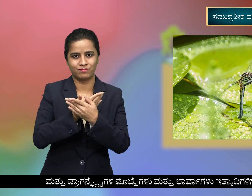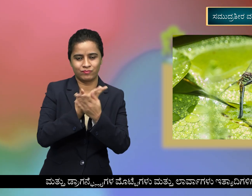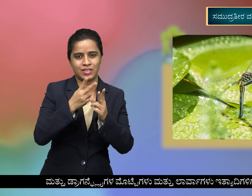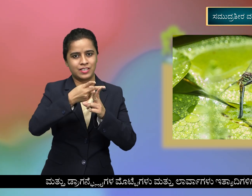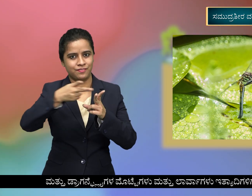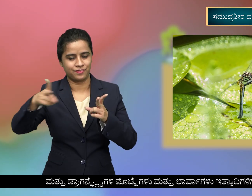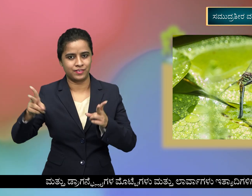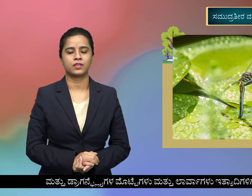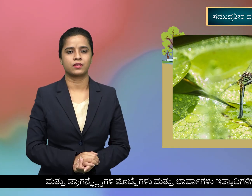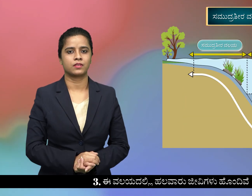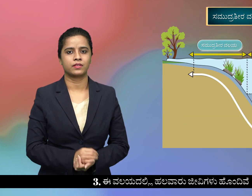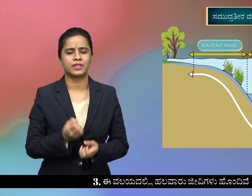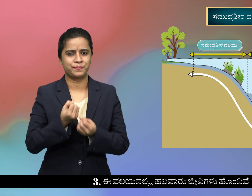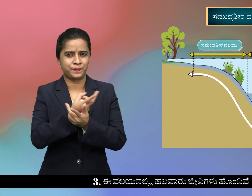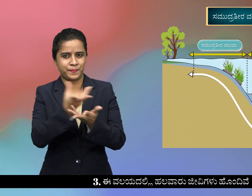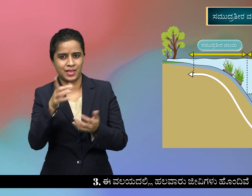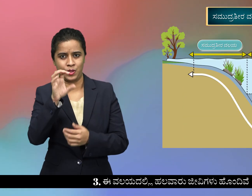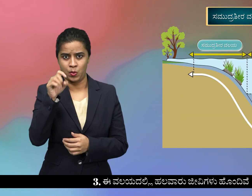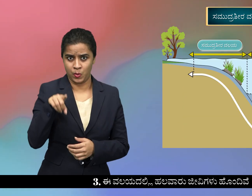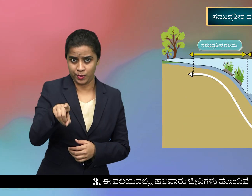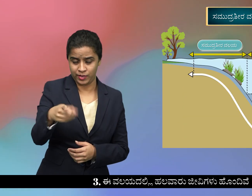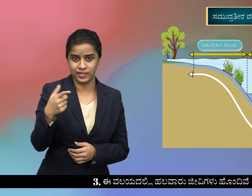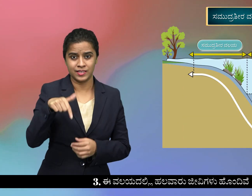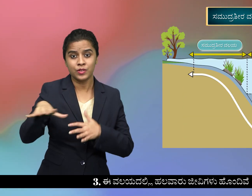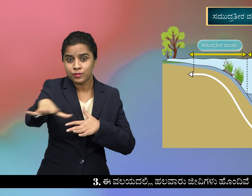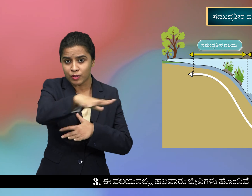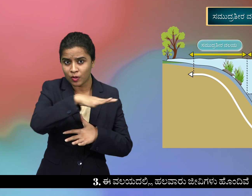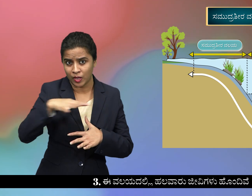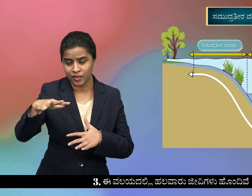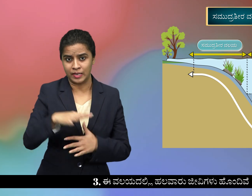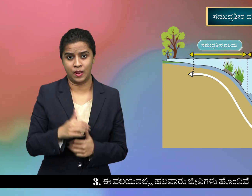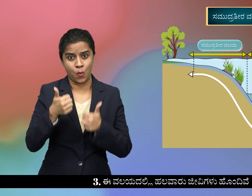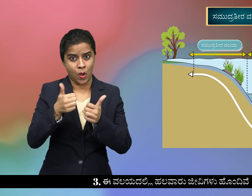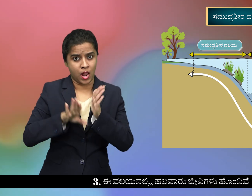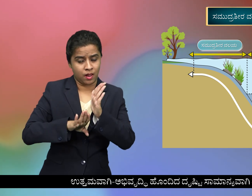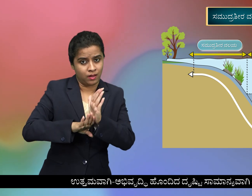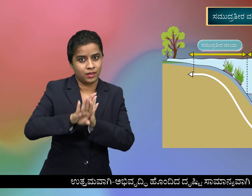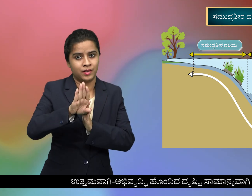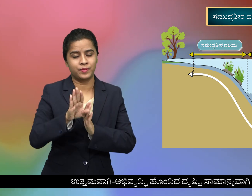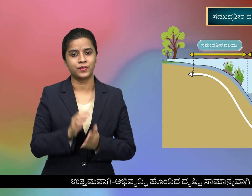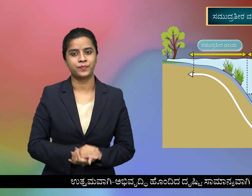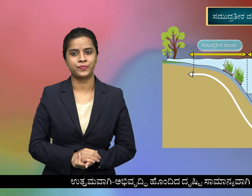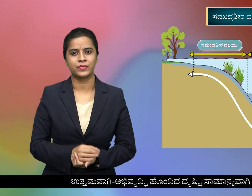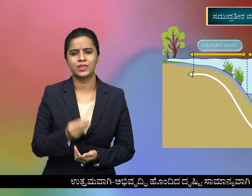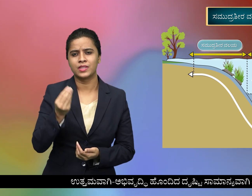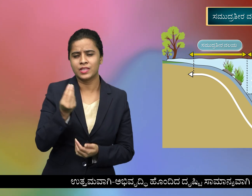3. ಈ ವಲಯದಲ್ಲಿ ಹಲವಾರು ಜೀವಿಗಳನ್ನ ಹೊಂದಿದೆ. ಉತ್ತಮವಾಗಿ ಅಭಿವೃದ್ಧಿ ಹೊಂದಿದ